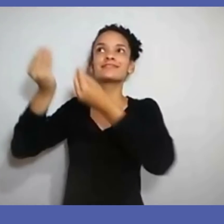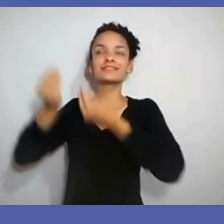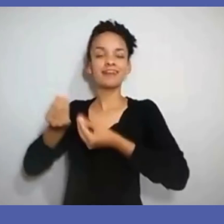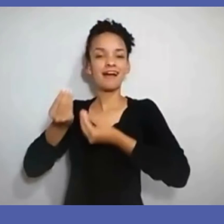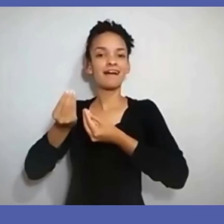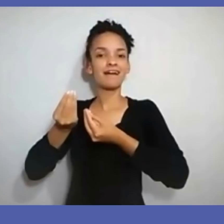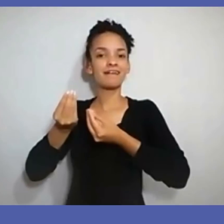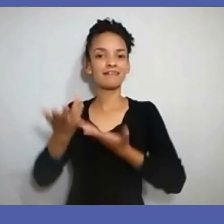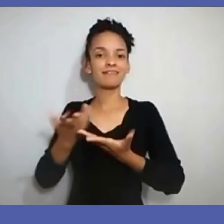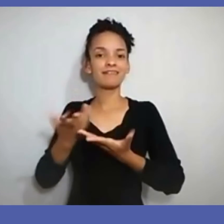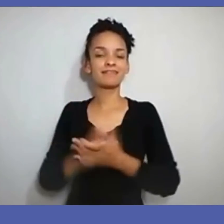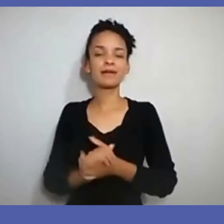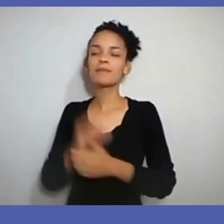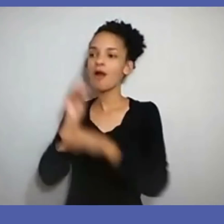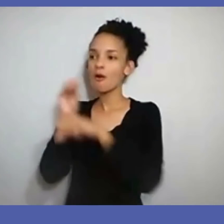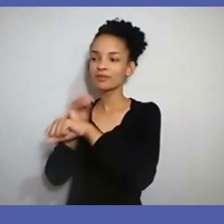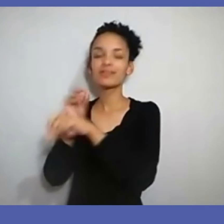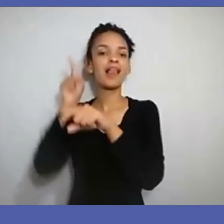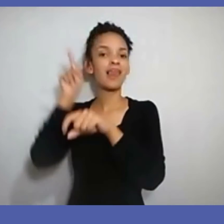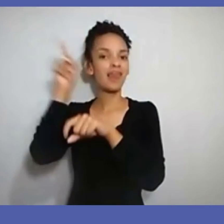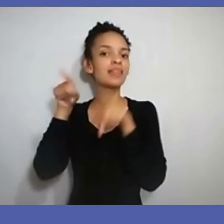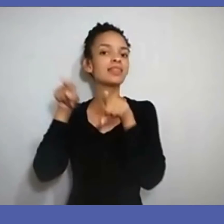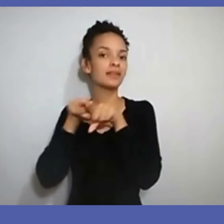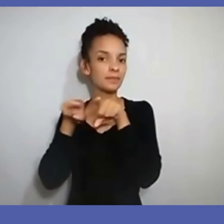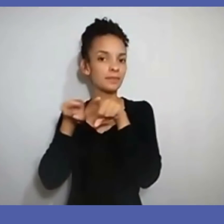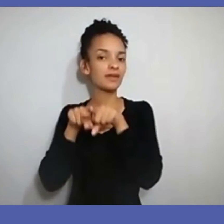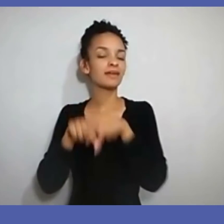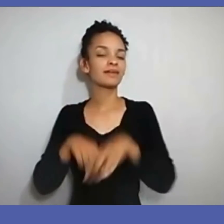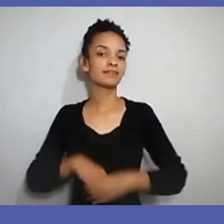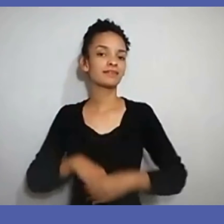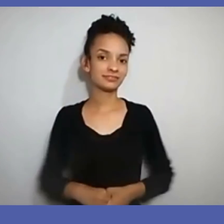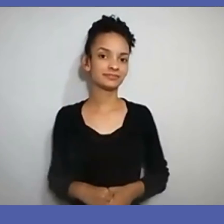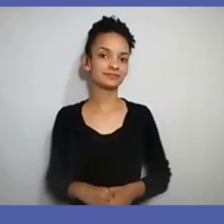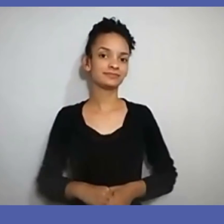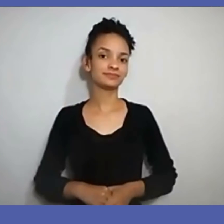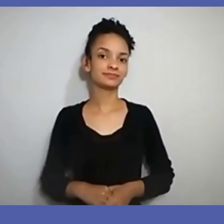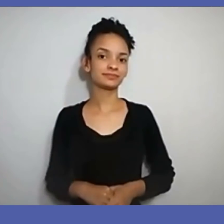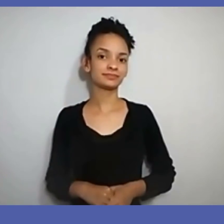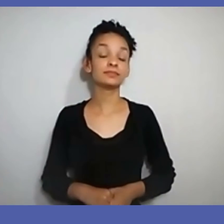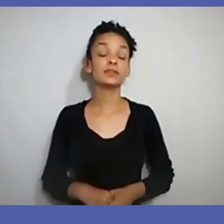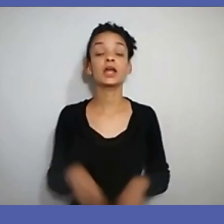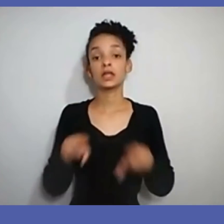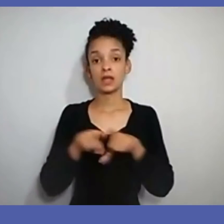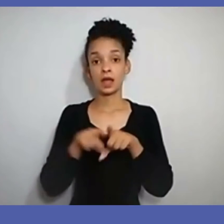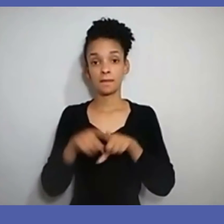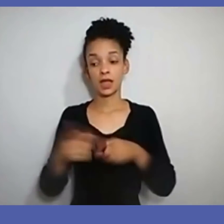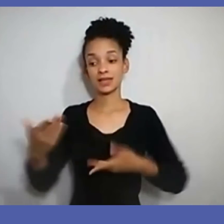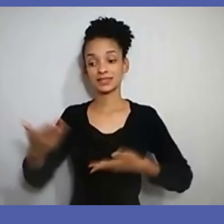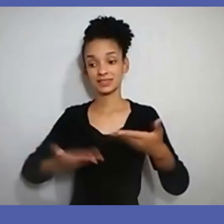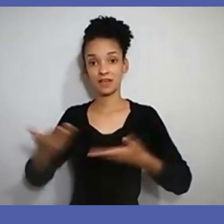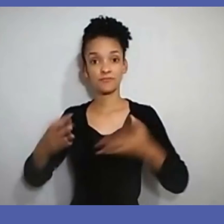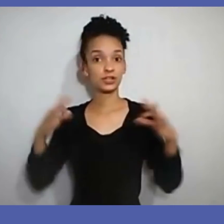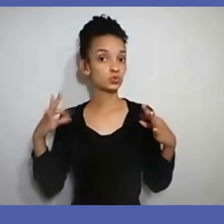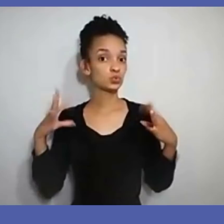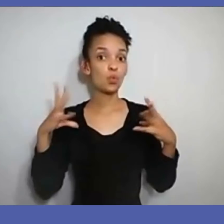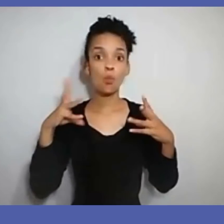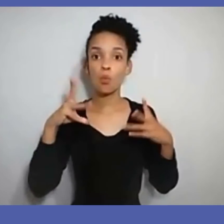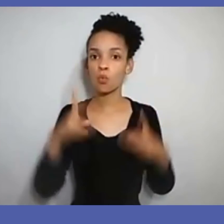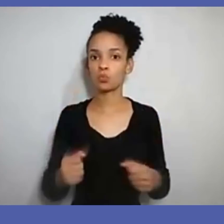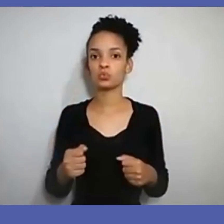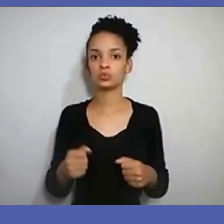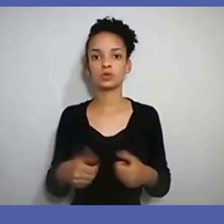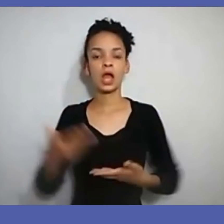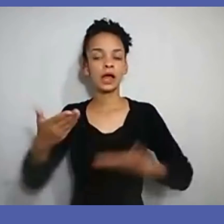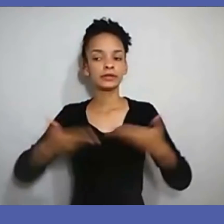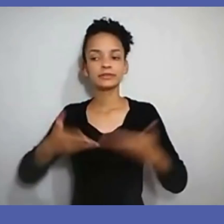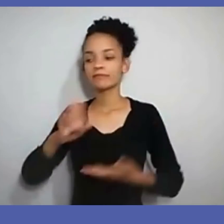vamos participar. E também, irmãos, todos os demais serviços da igreja, serviço de criança, serviço de adolescente, serviço de jovens, serviço